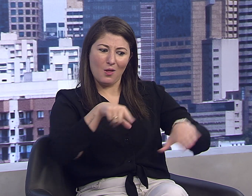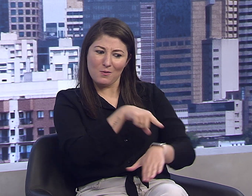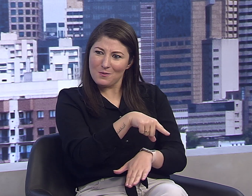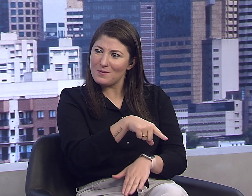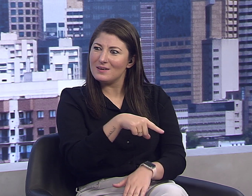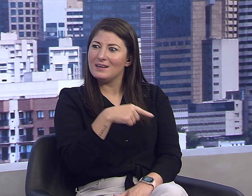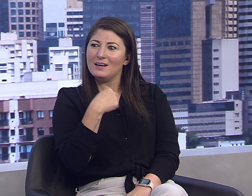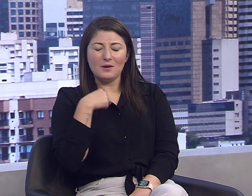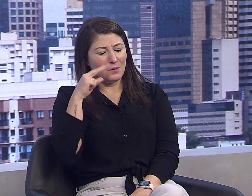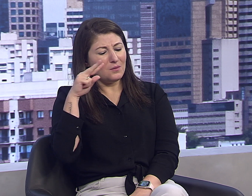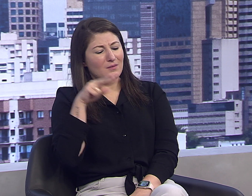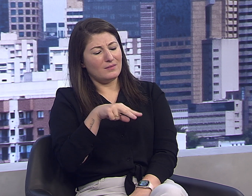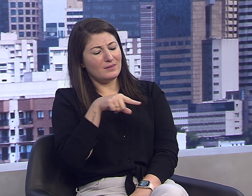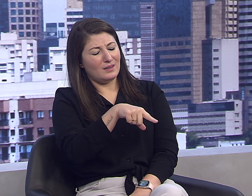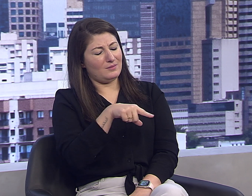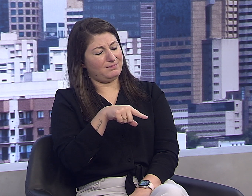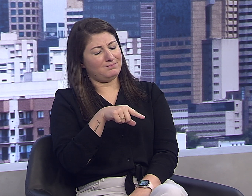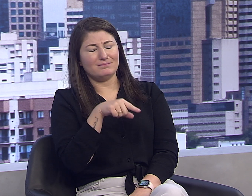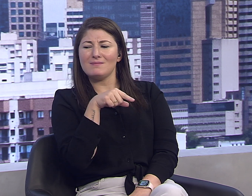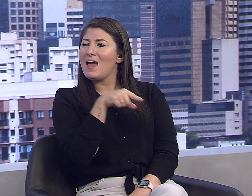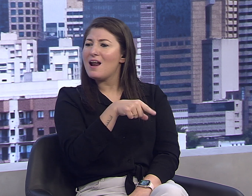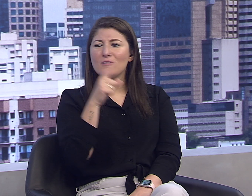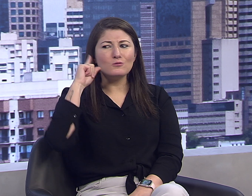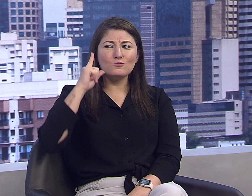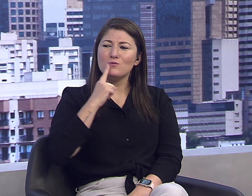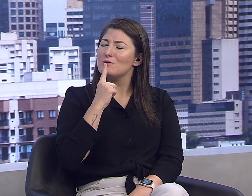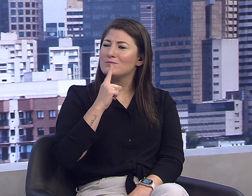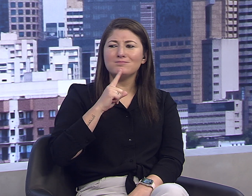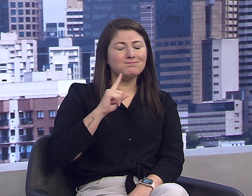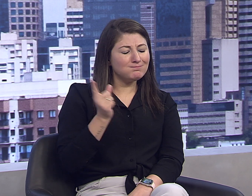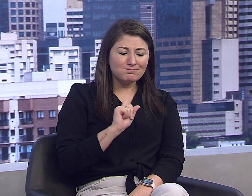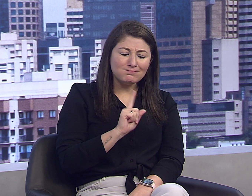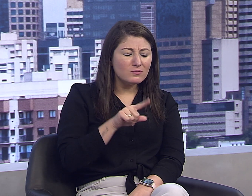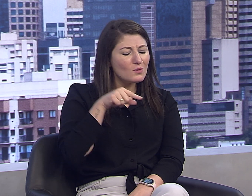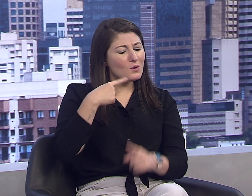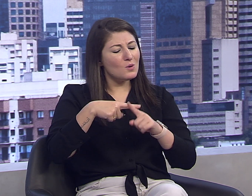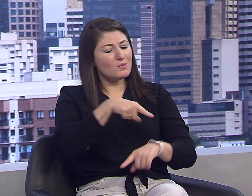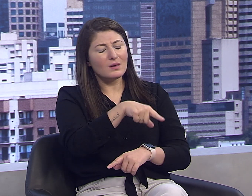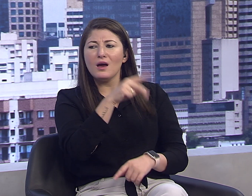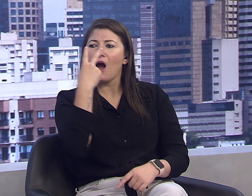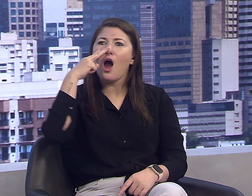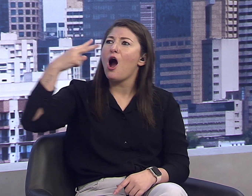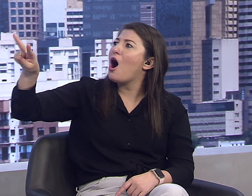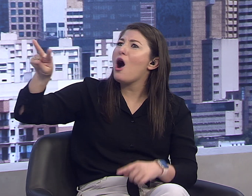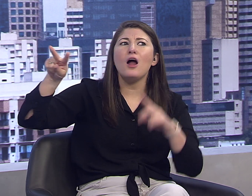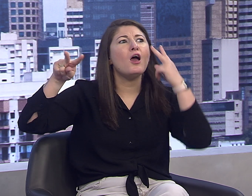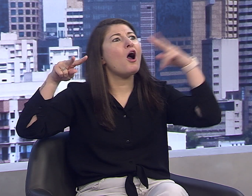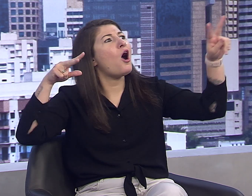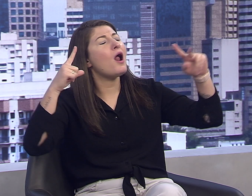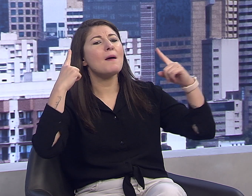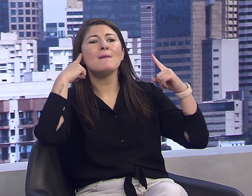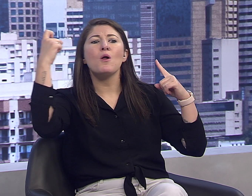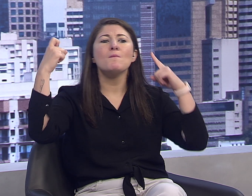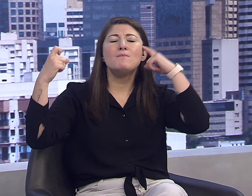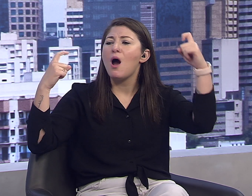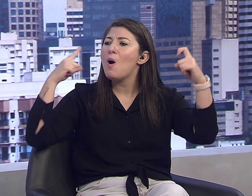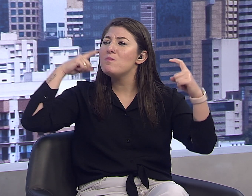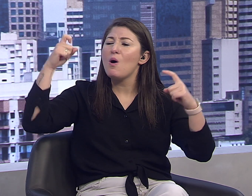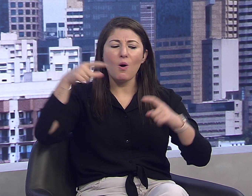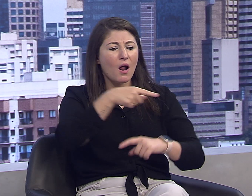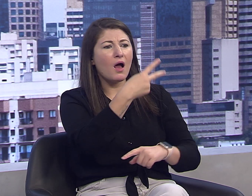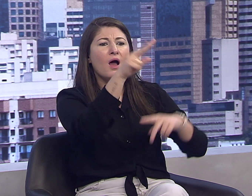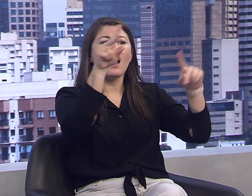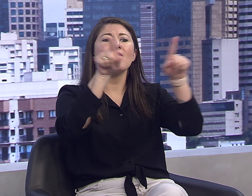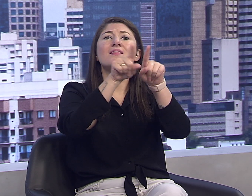aquisição linguística. E aí tinha um aluno em sala de aula, e aí eu fiquei assim, acho que essa criança não é surda, porque eu percebia que